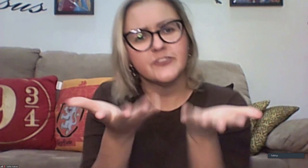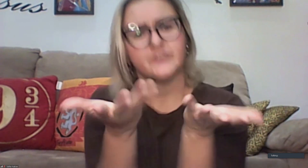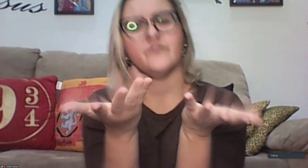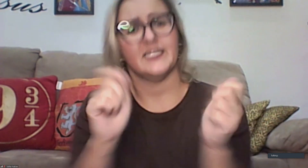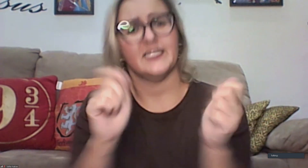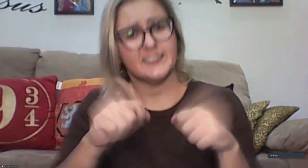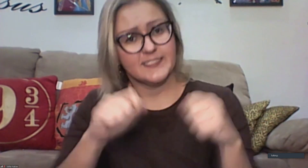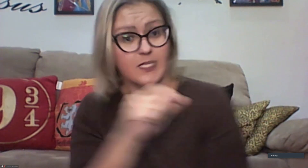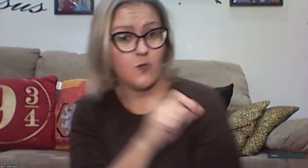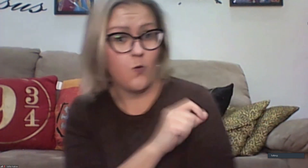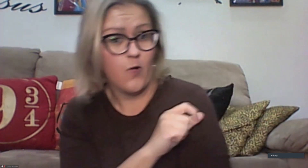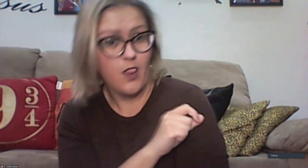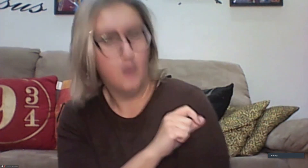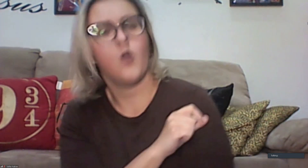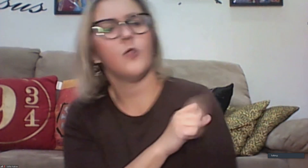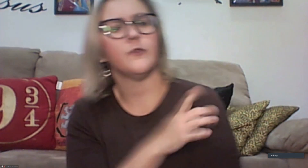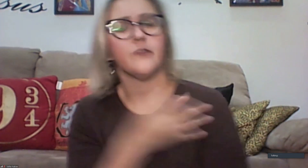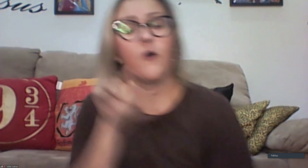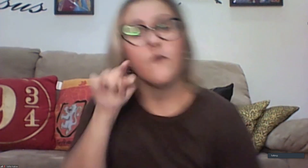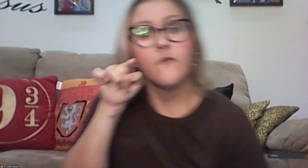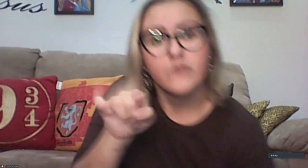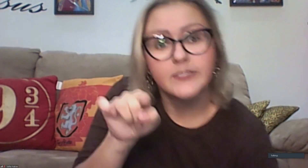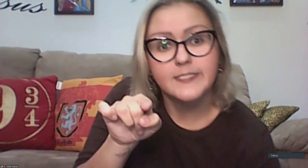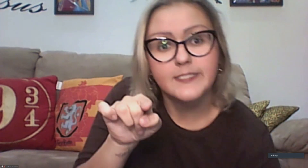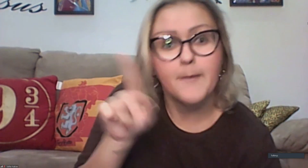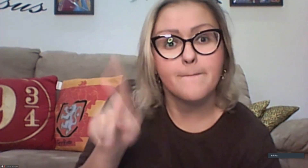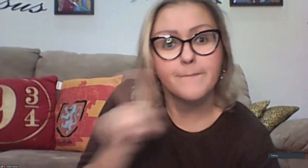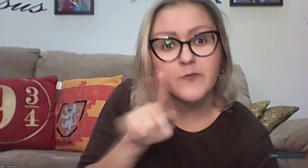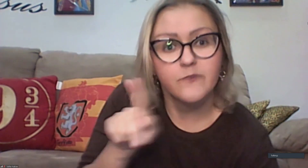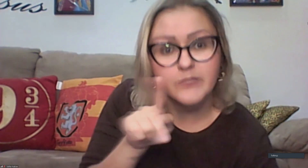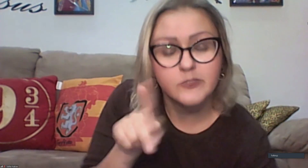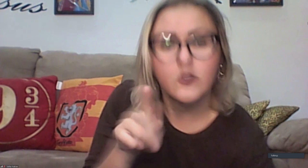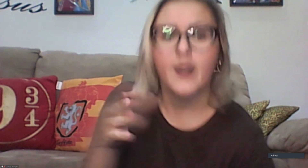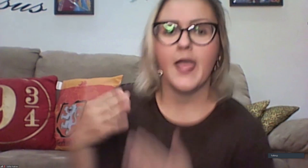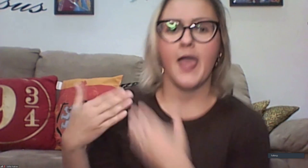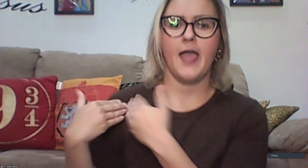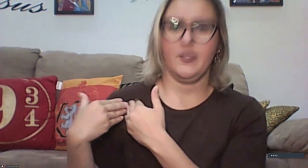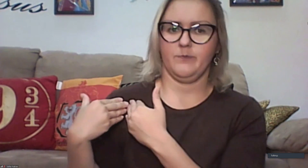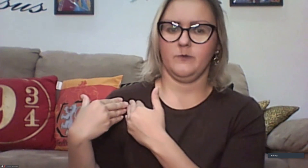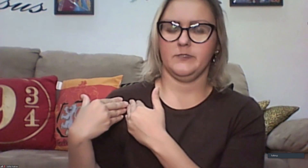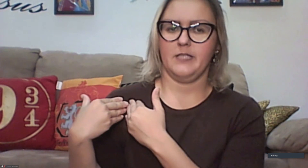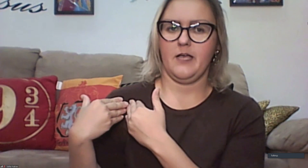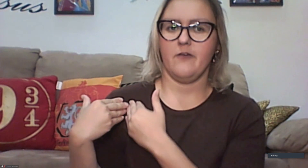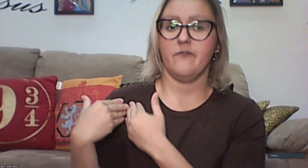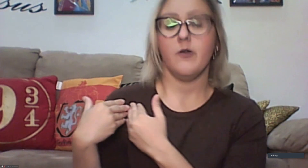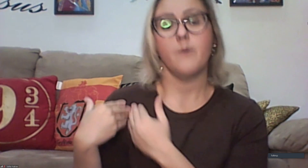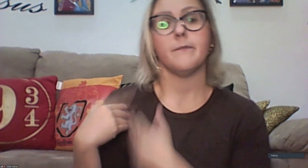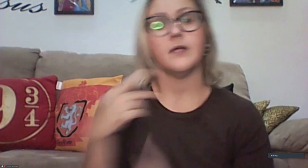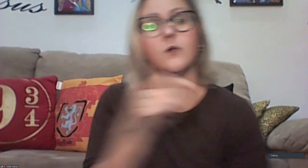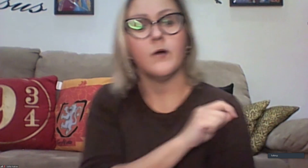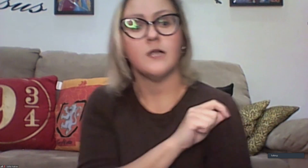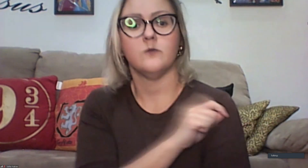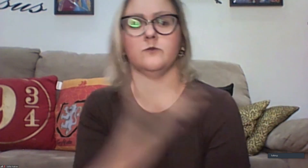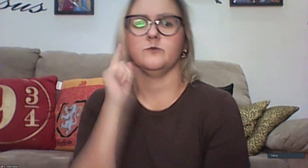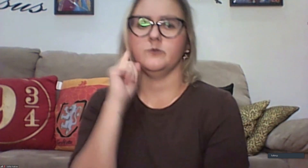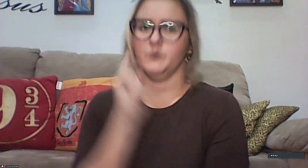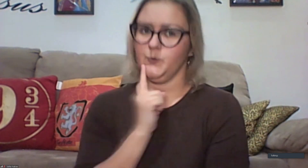meio de você, professor. Você, professor, é o responsável por esse aluno surdo. Você, professor, pode